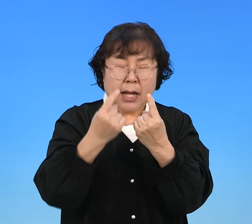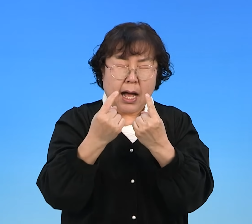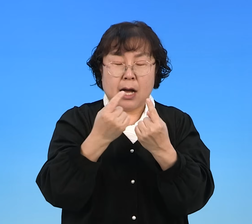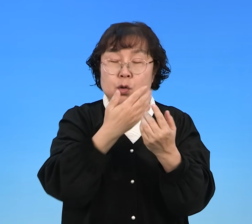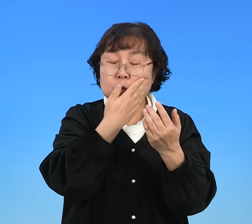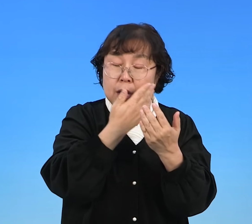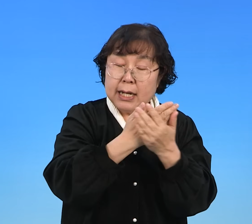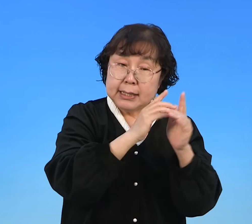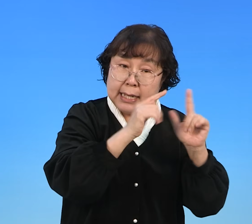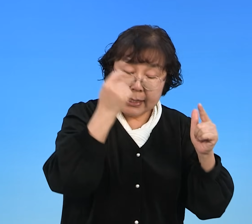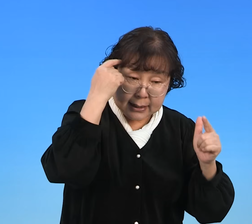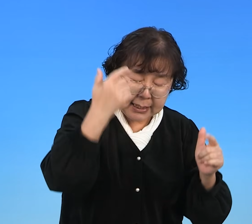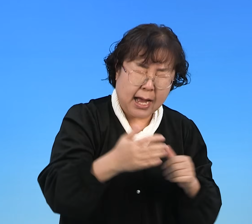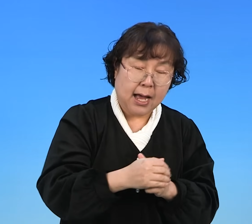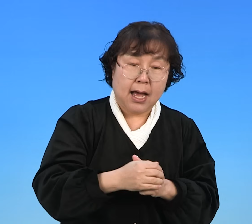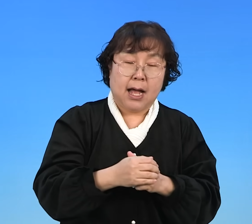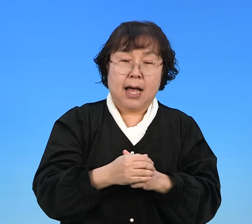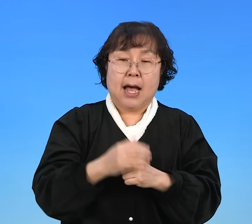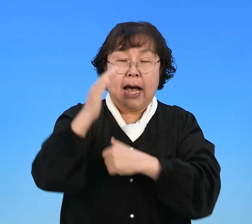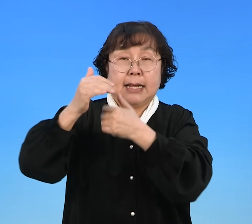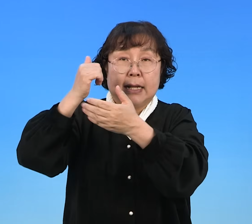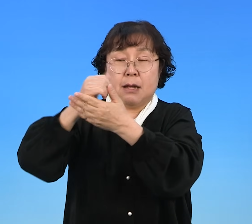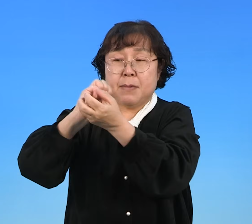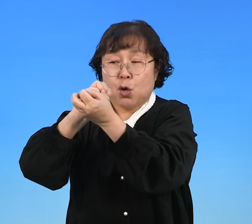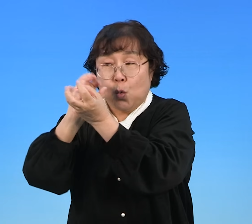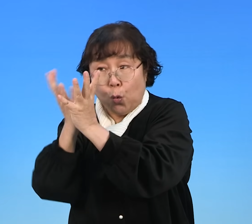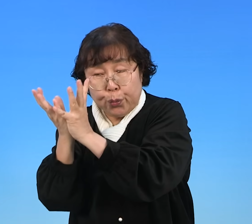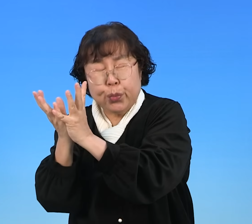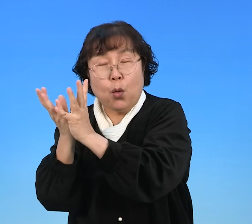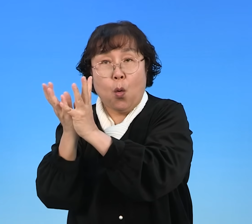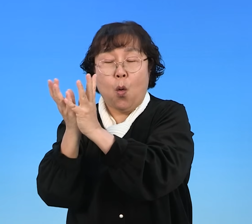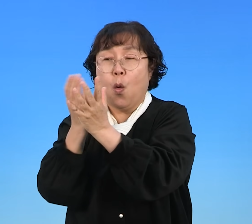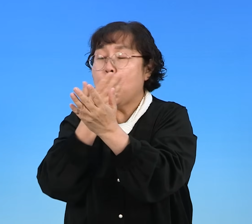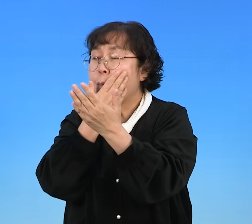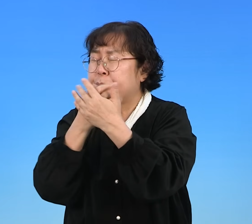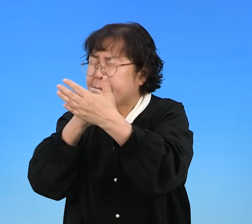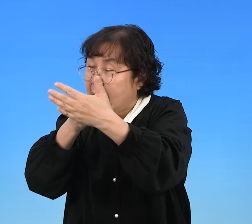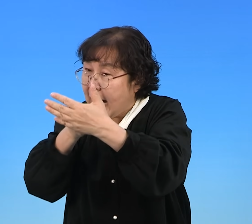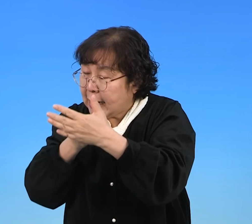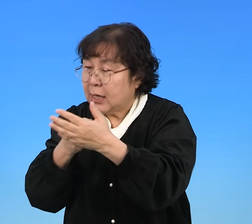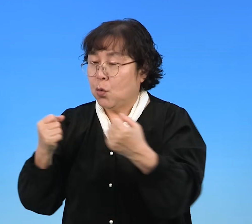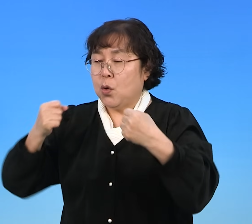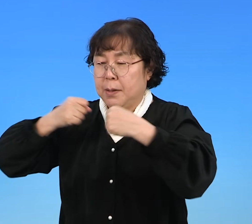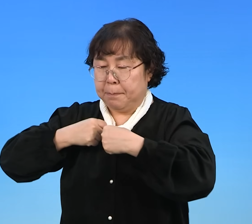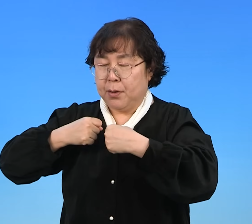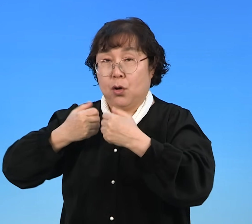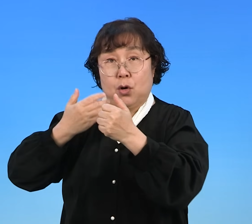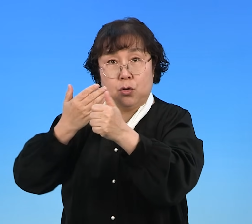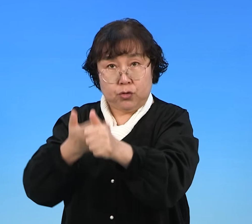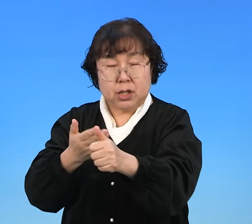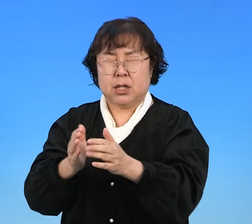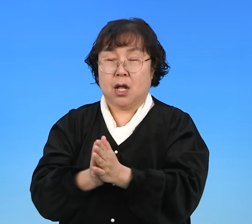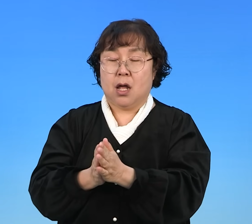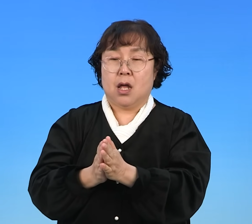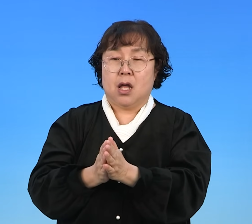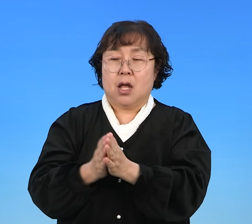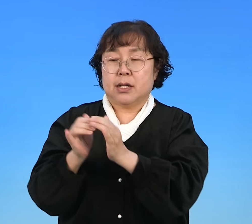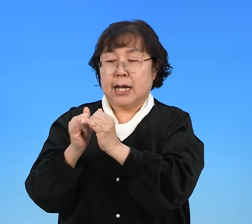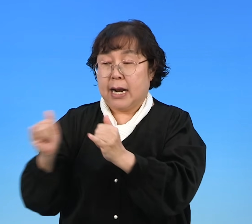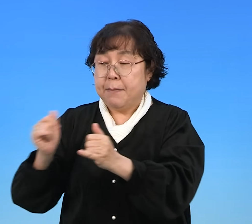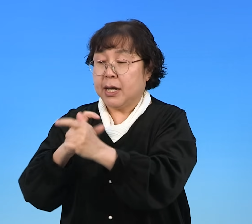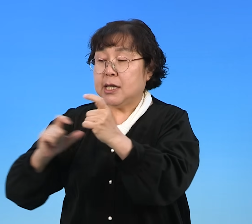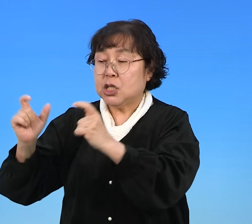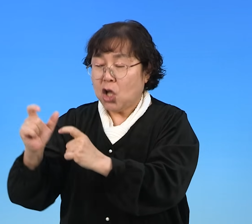있다가 내일 아궁이에 던져지는 들풀도 하나님이 이렇게 입히시거든 하물며 너희일까 보냐 믿음이 적은